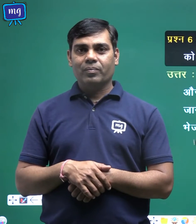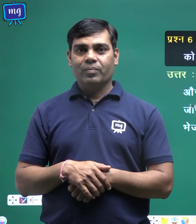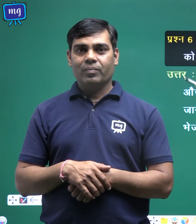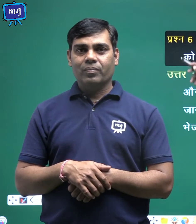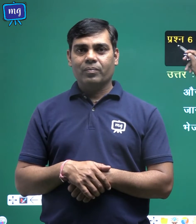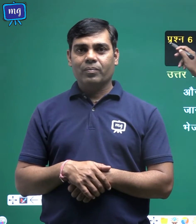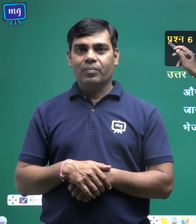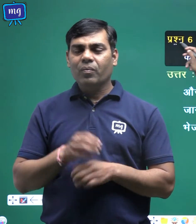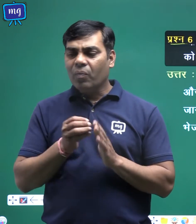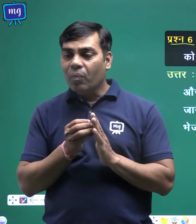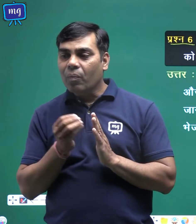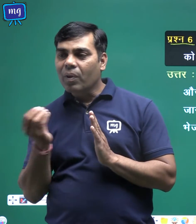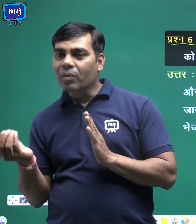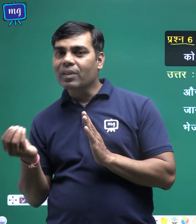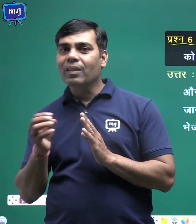पड़ोसी